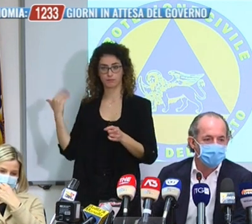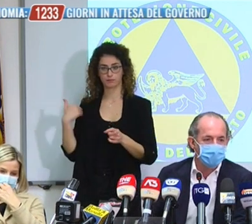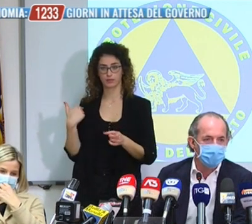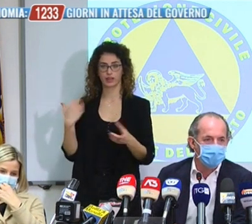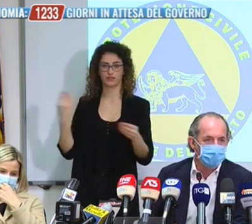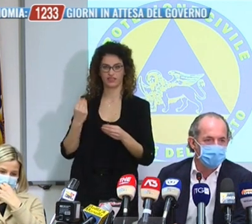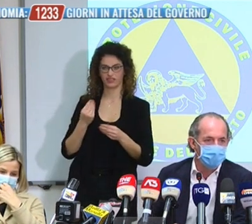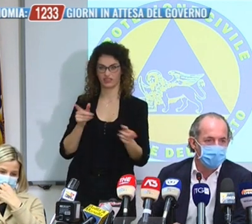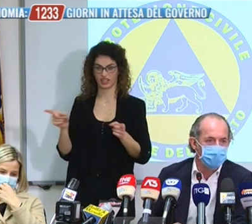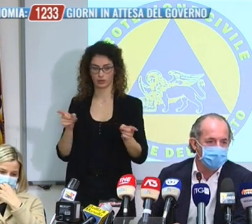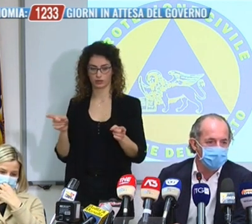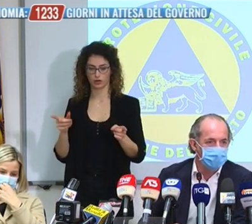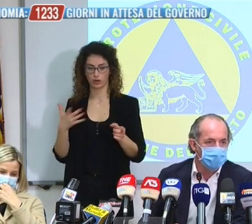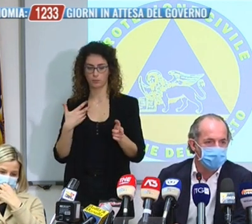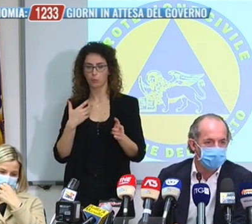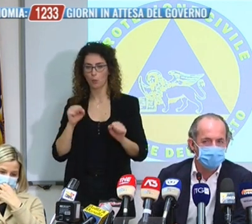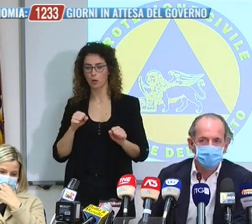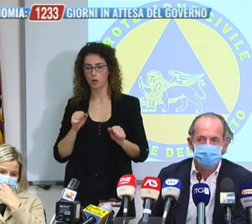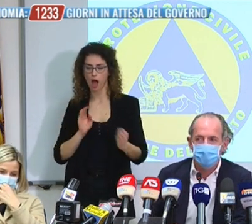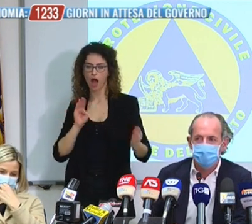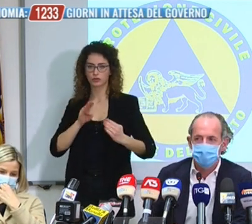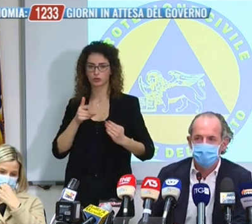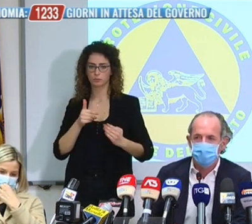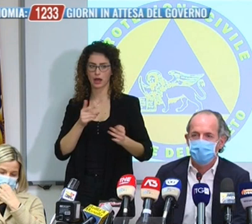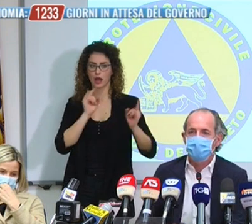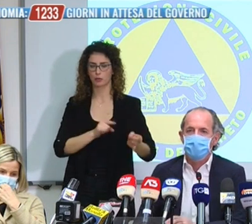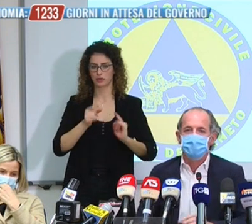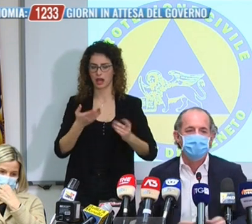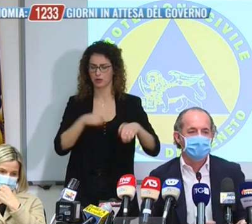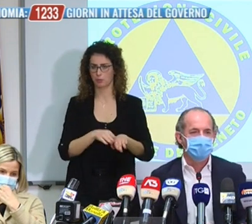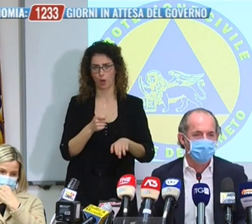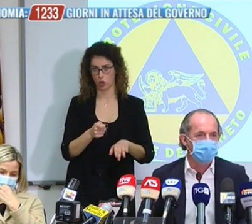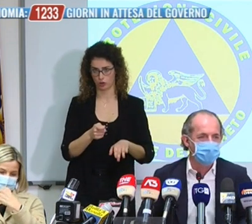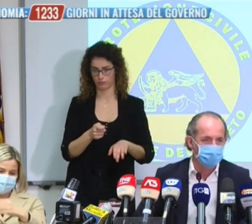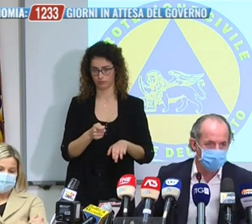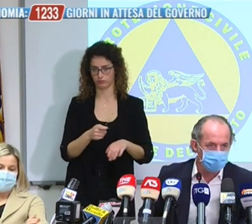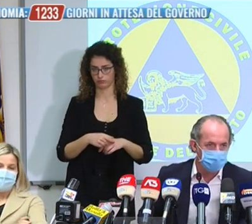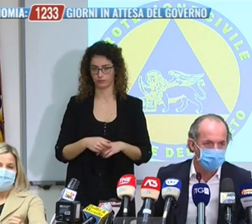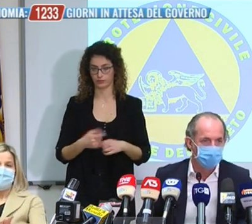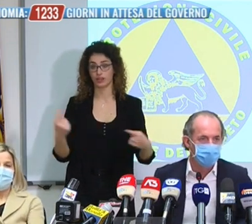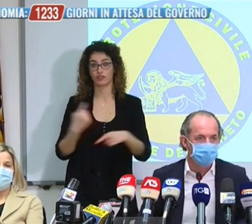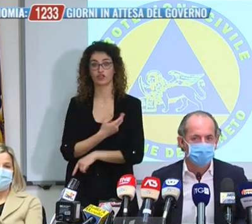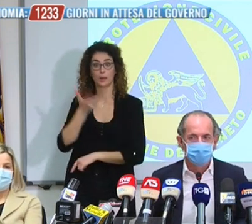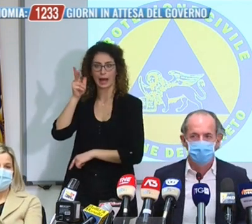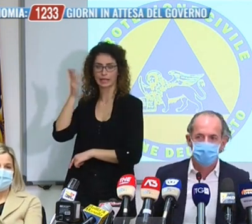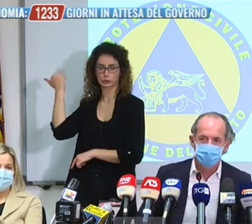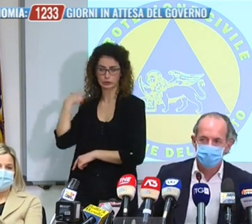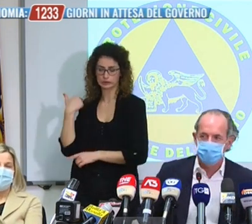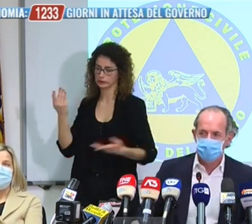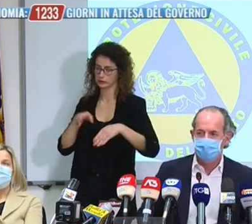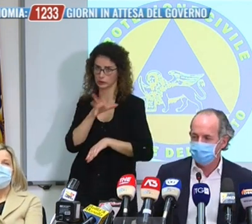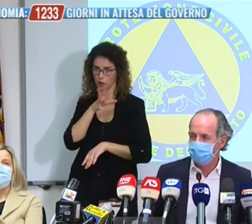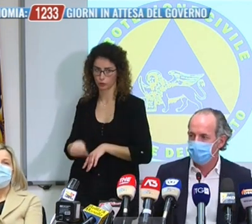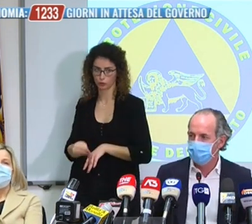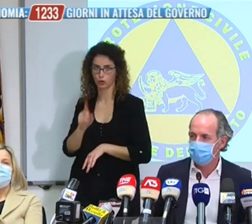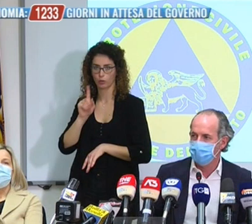a gestirla chiudendo il meno possibile, e questo ci è stato riconosciuto, a differenza di marzo, dove abbiamo chiuso tutto, abbiamo